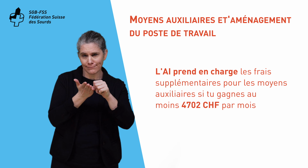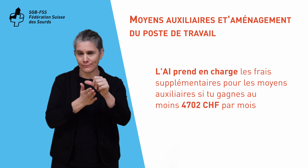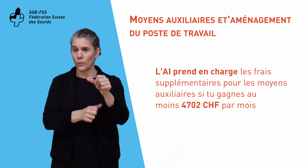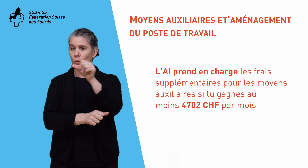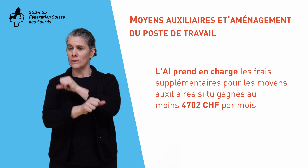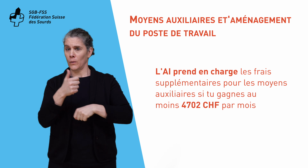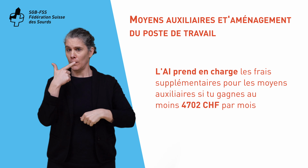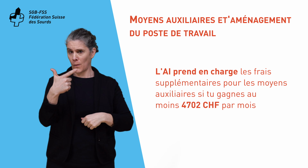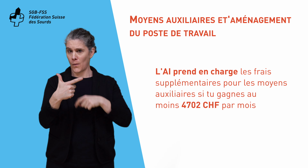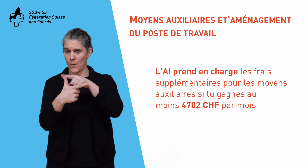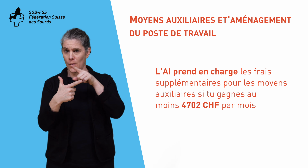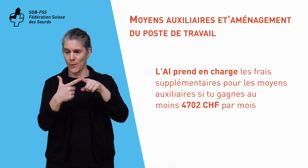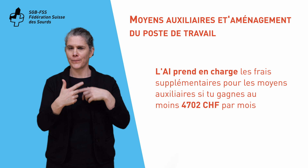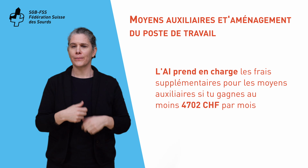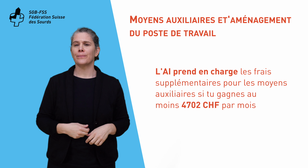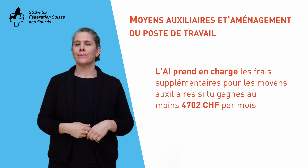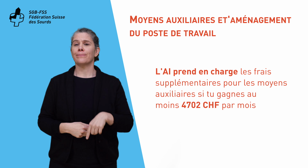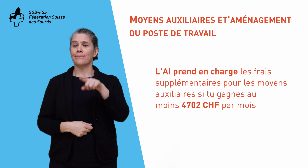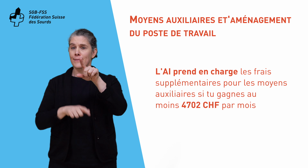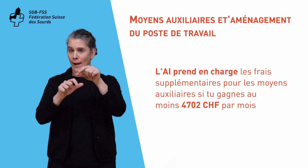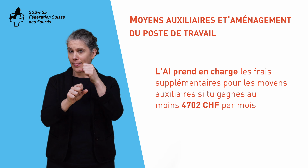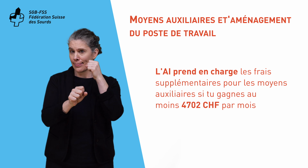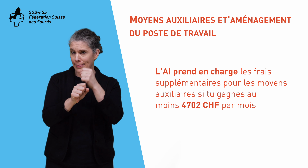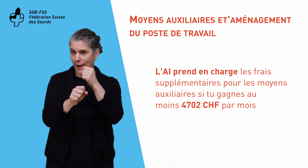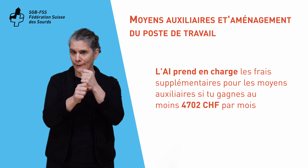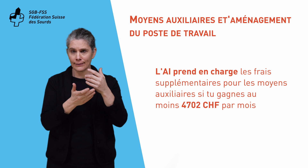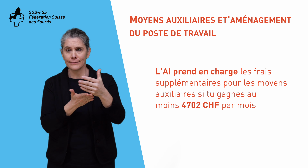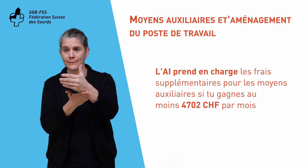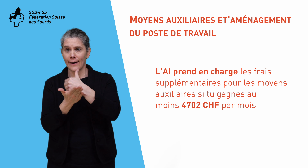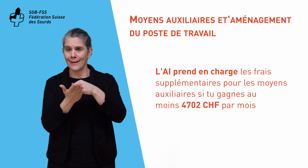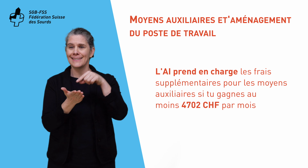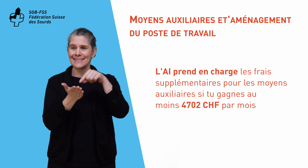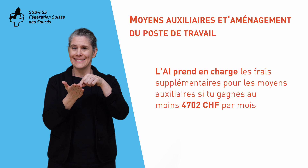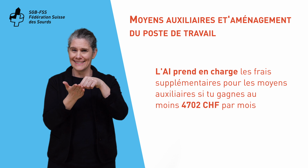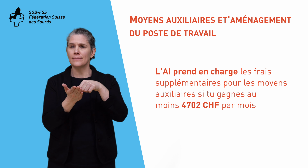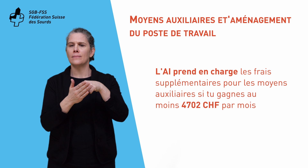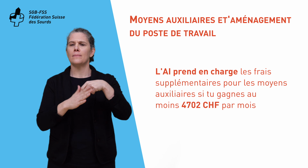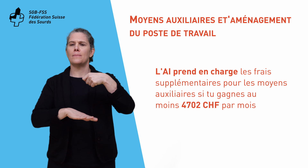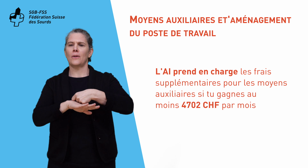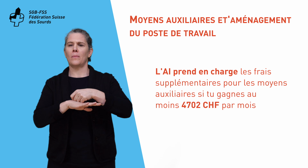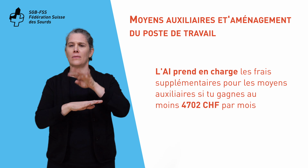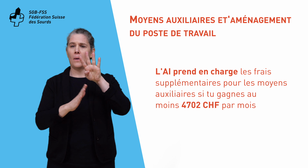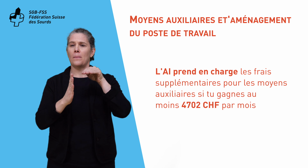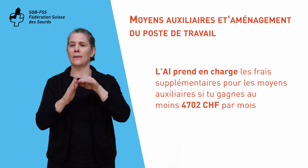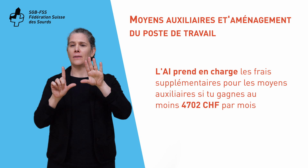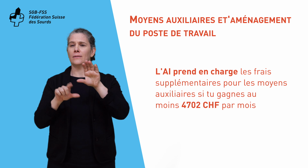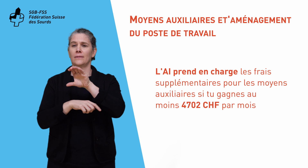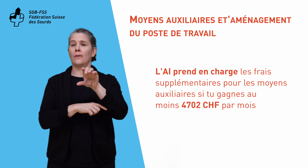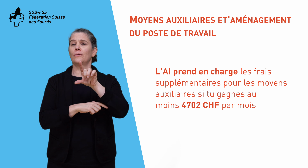l'adaptation si tu exerces une activité lucrative rémunérée et tu peux justifier d'un salaire